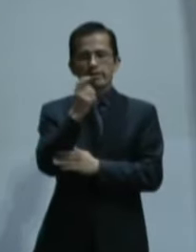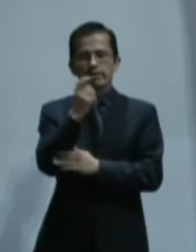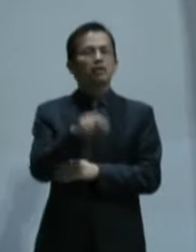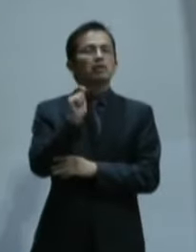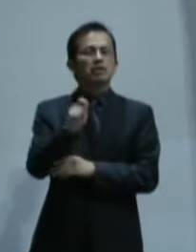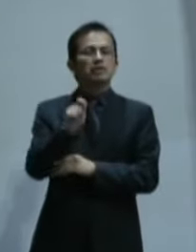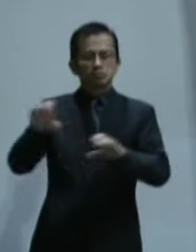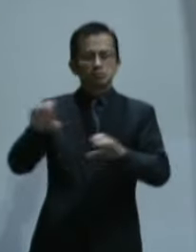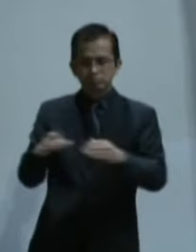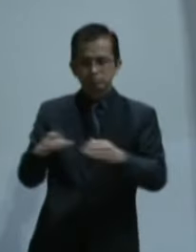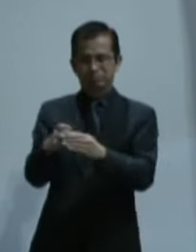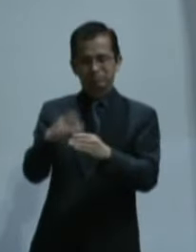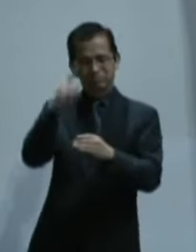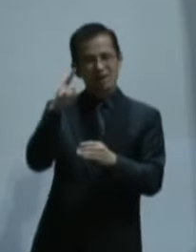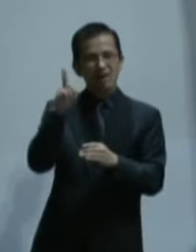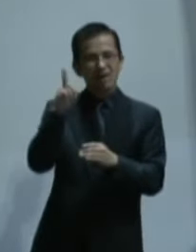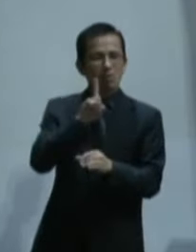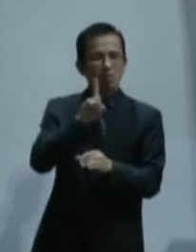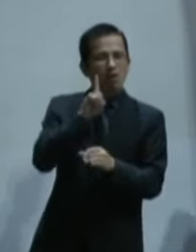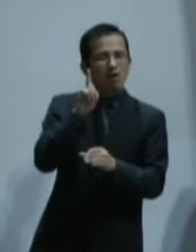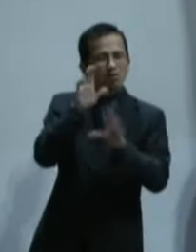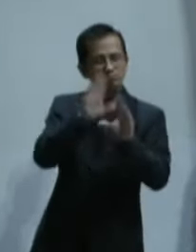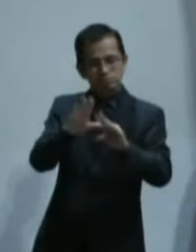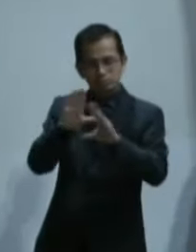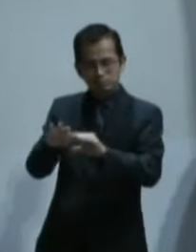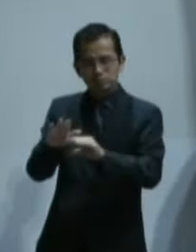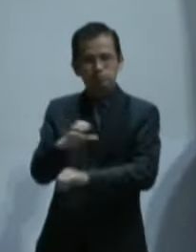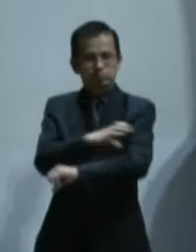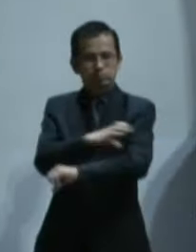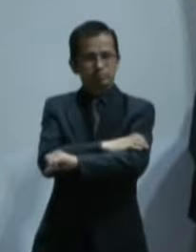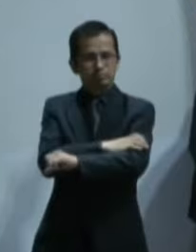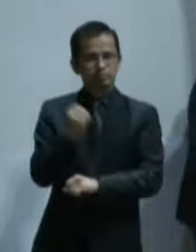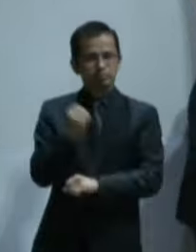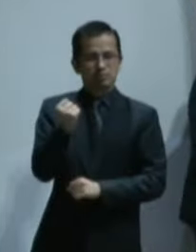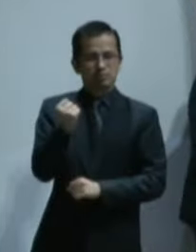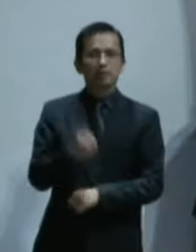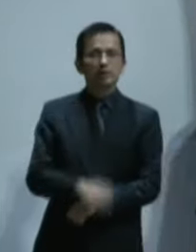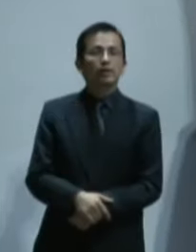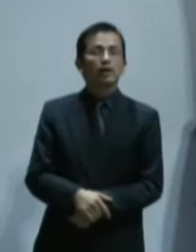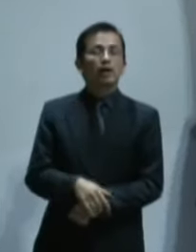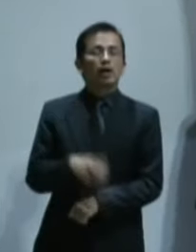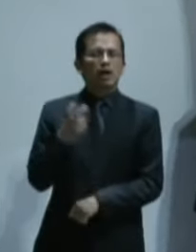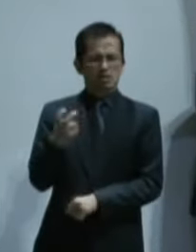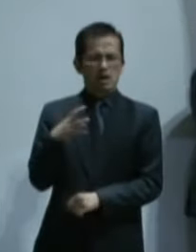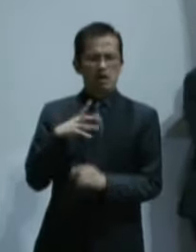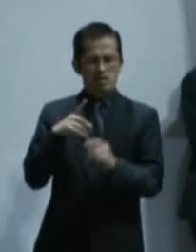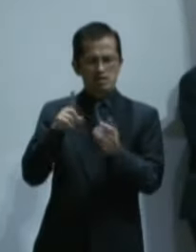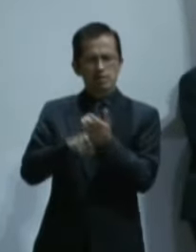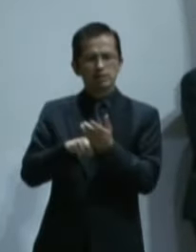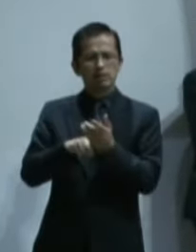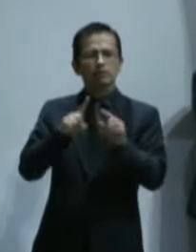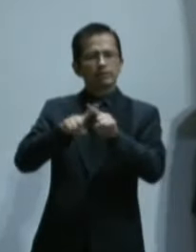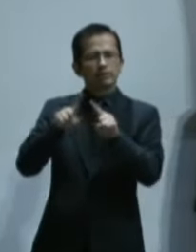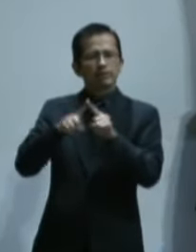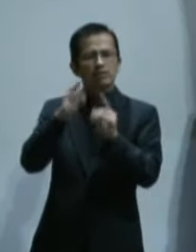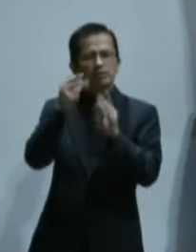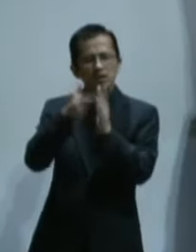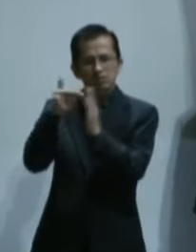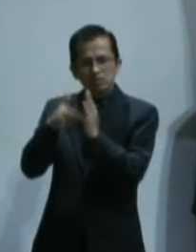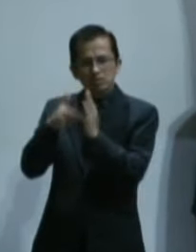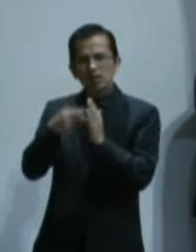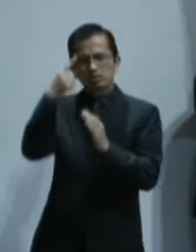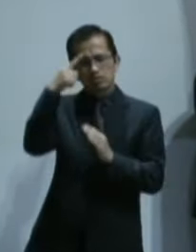empoderamiento integral para la mujer en donde van a encontrar un eh una serie de talleres eh tanto de